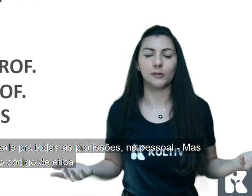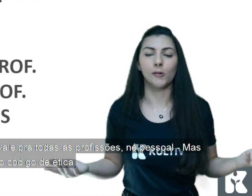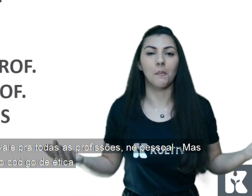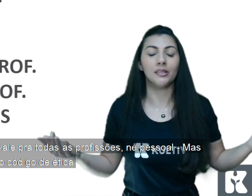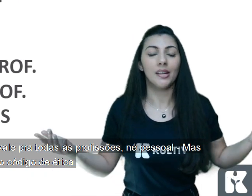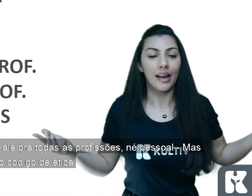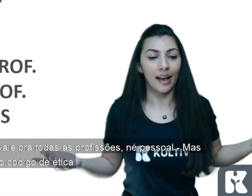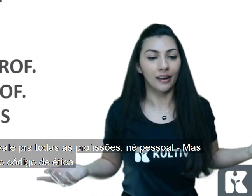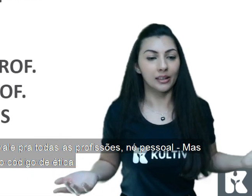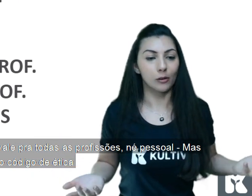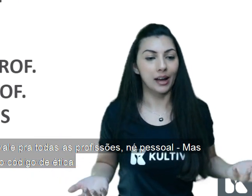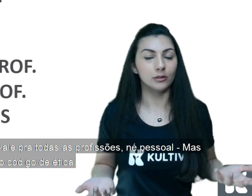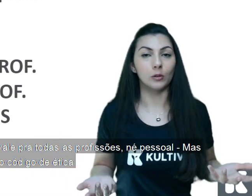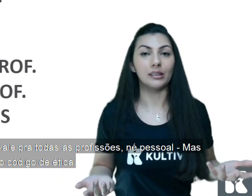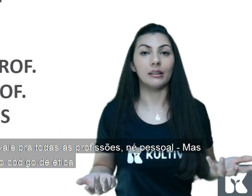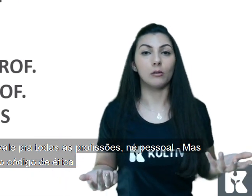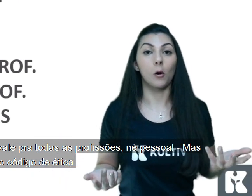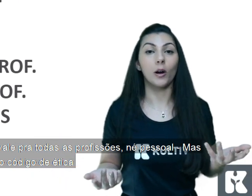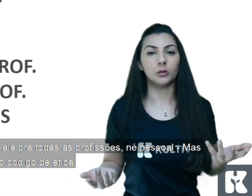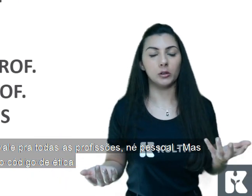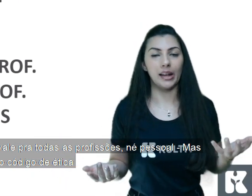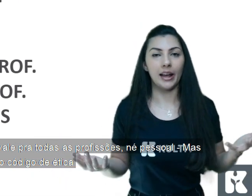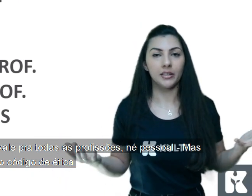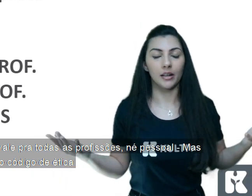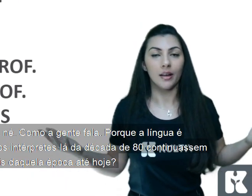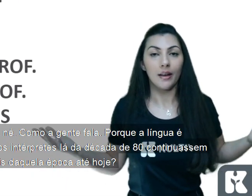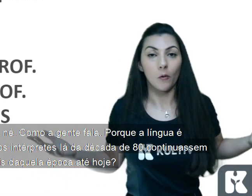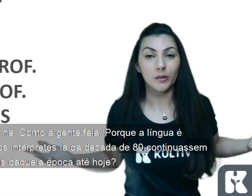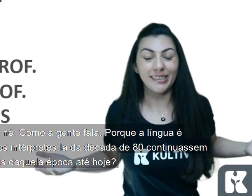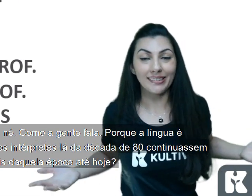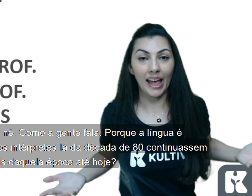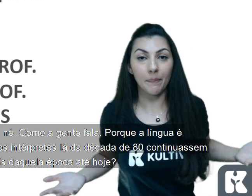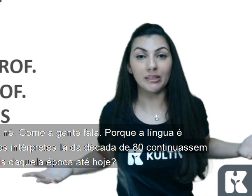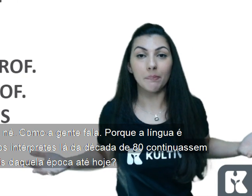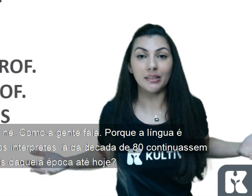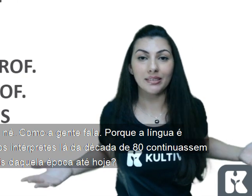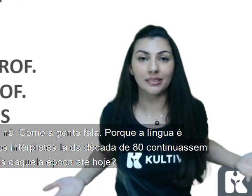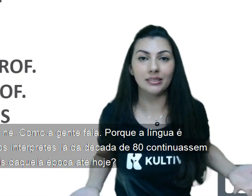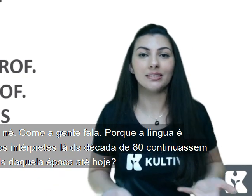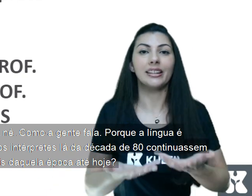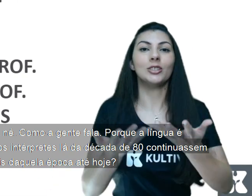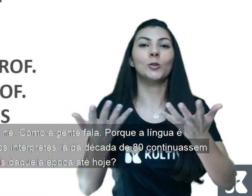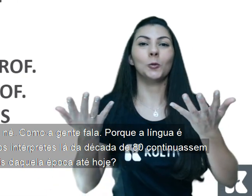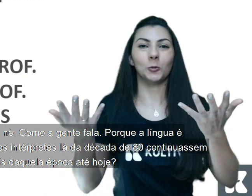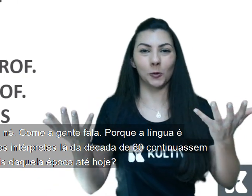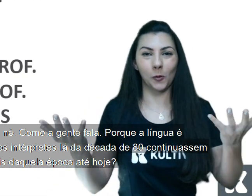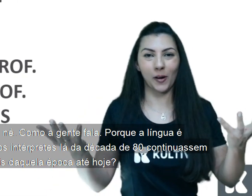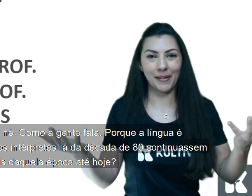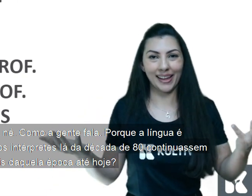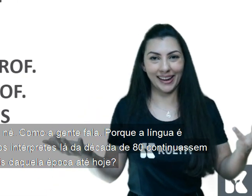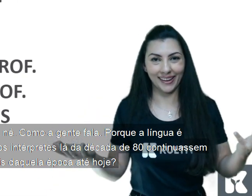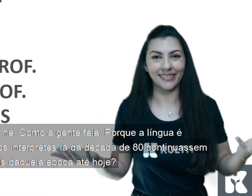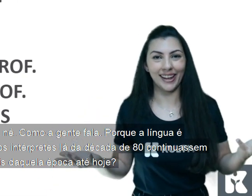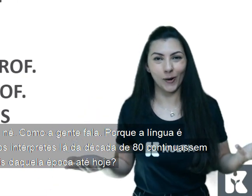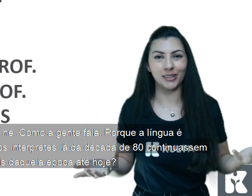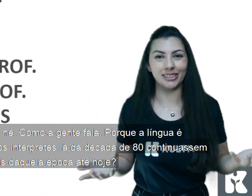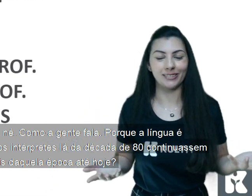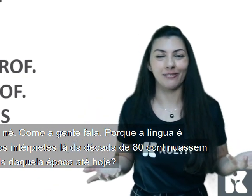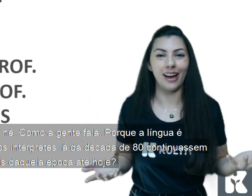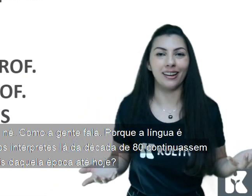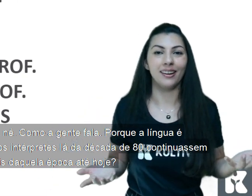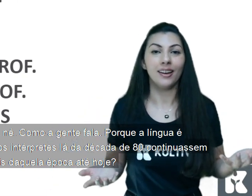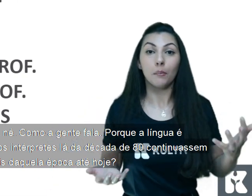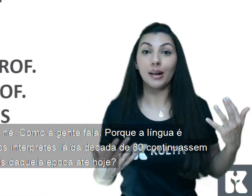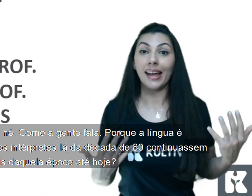né, pessoal? Mas aqui no caso do Código de Ética, o intérprete precisa ir junto com a maré, né, como a